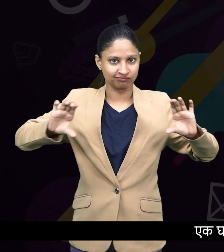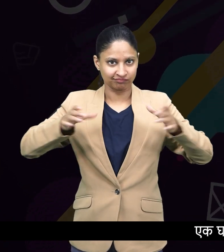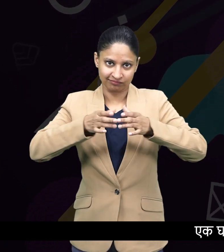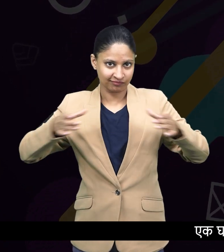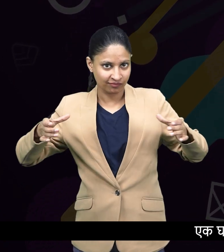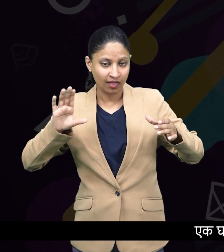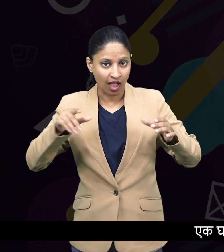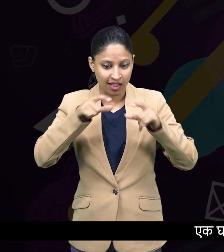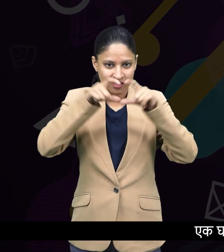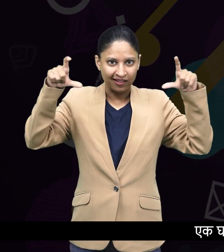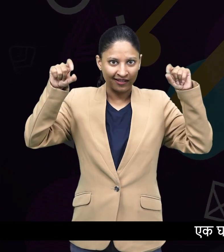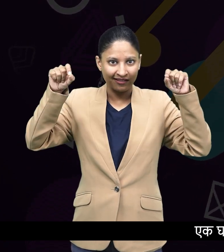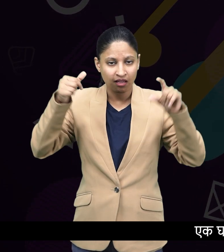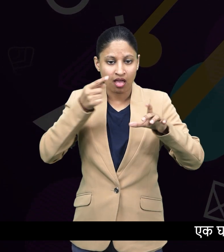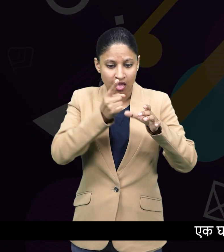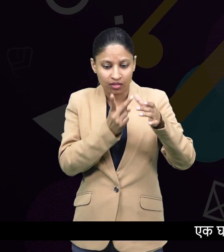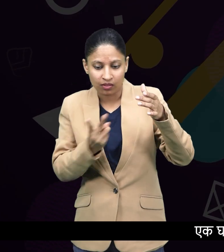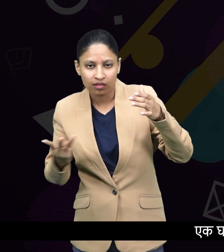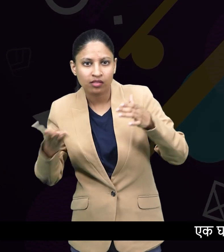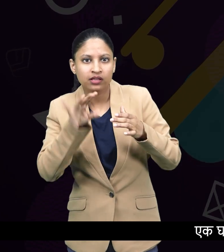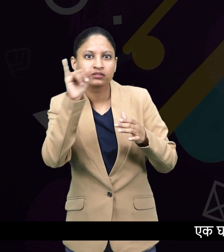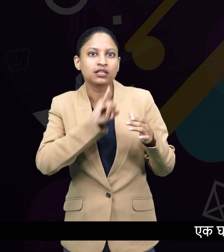एक घनाभ 6 आयतों से बनता है।